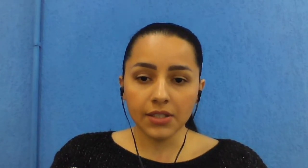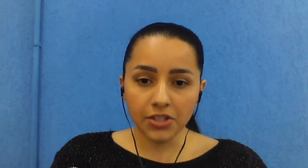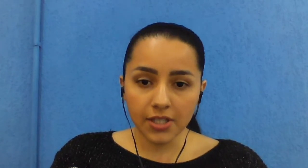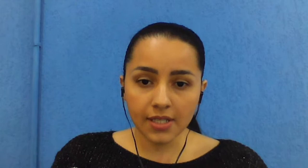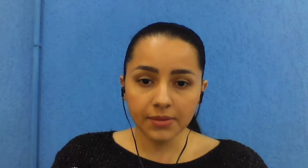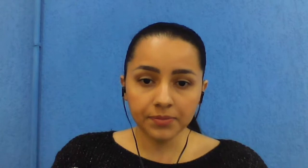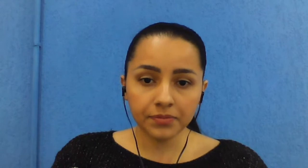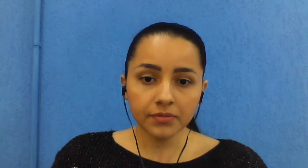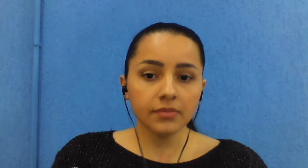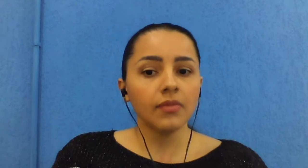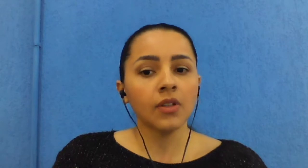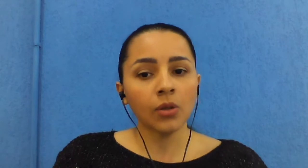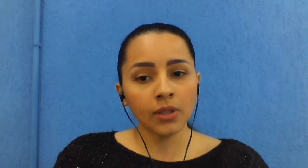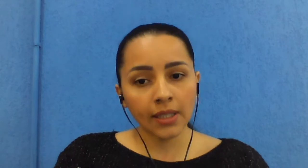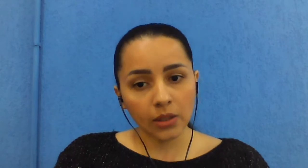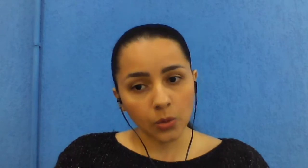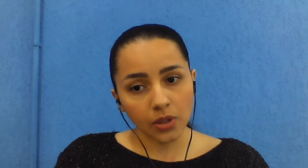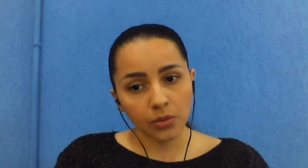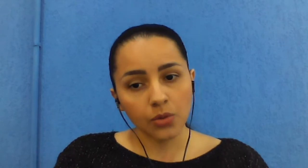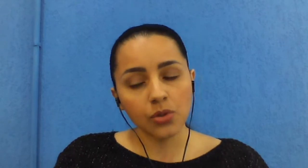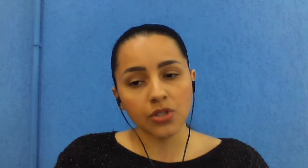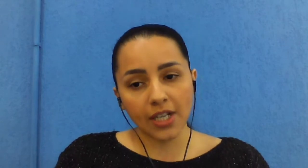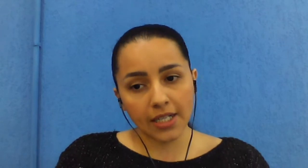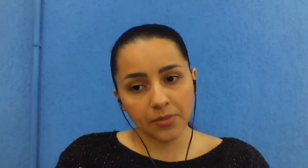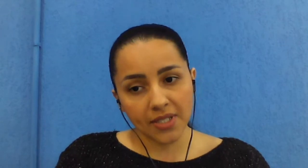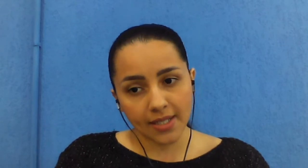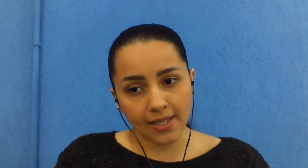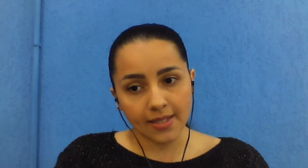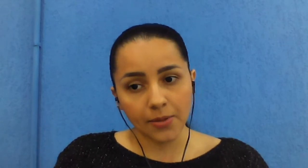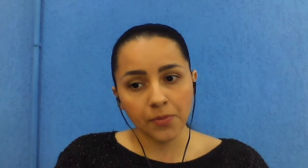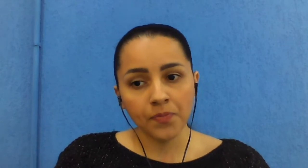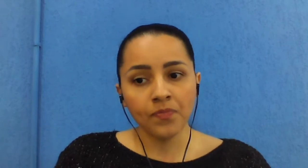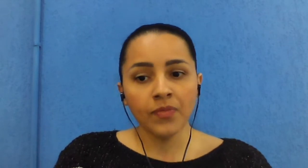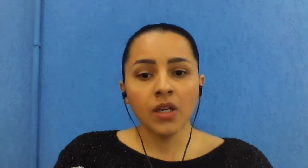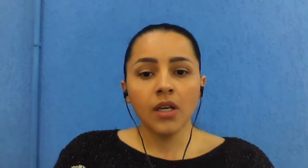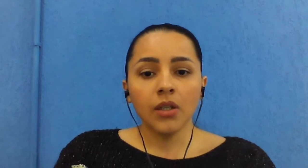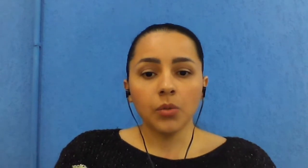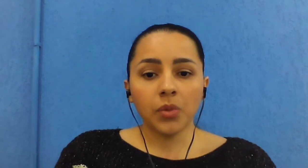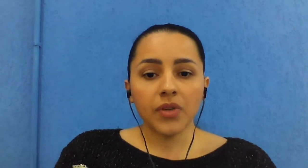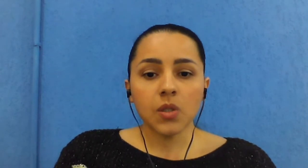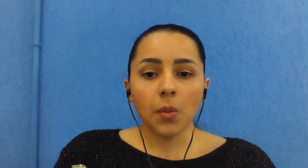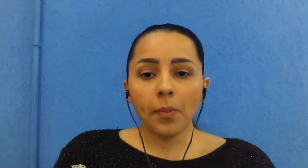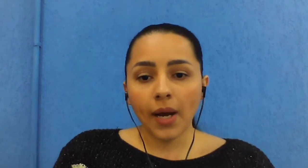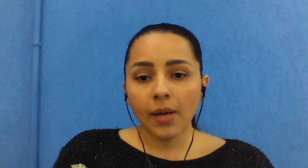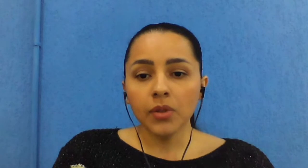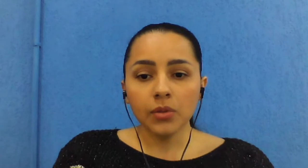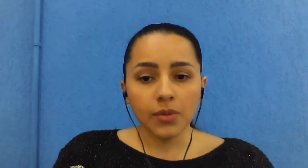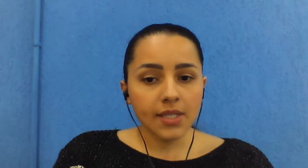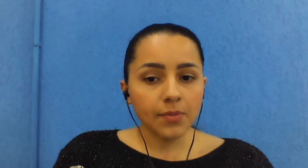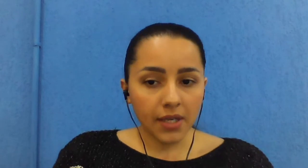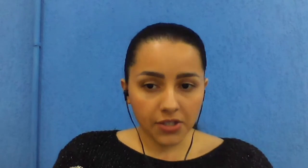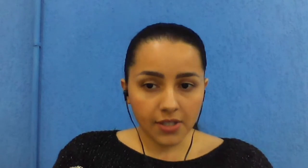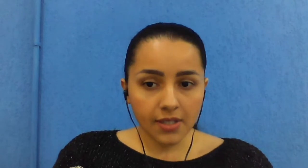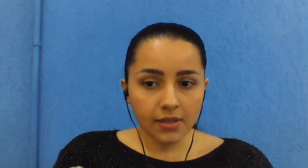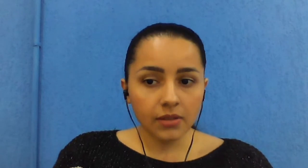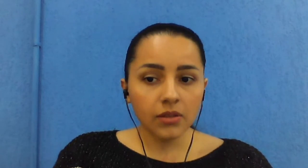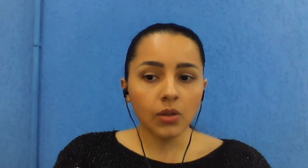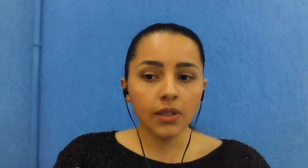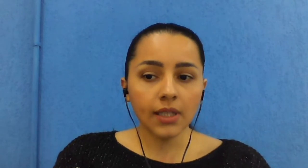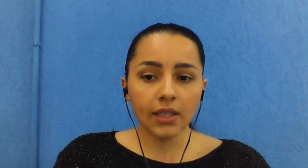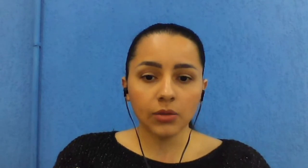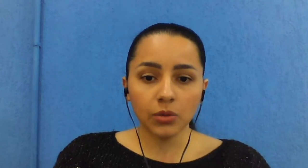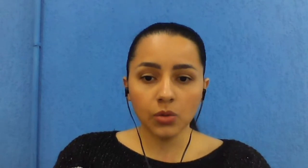Sidney Viana Dias, coordenadora do curso de administração, do professor Pablo Luiz